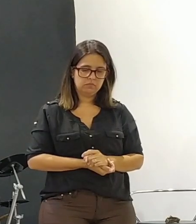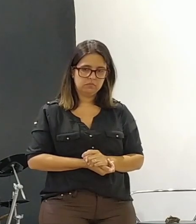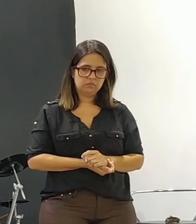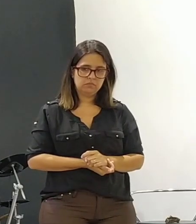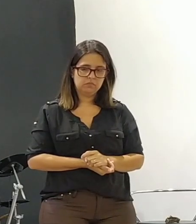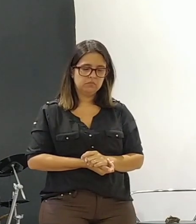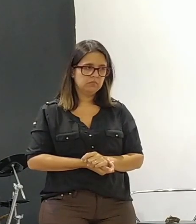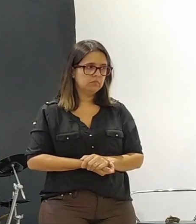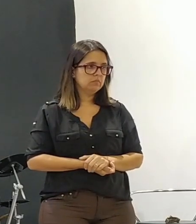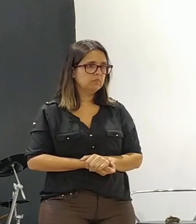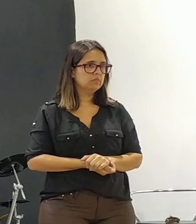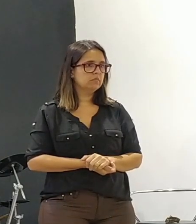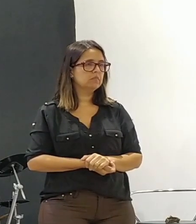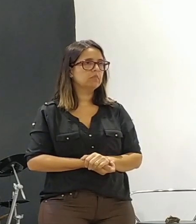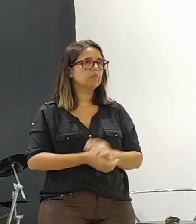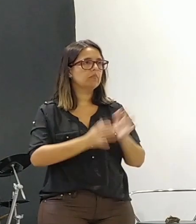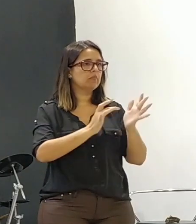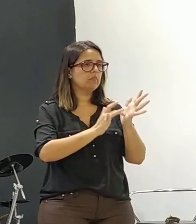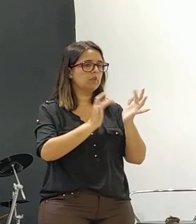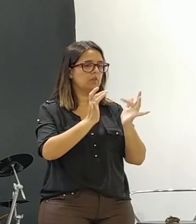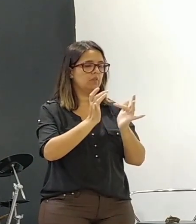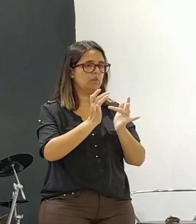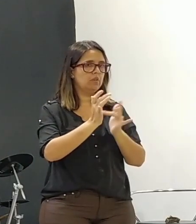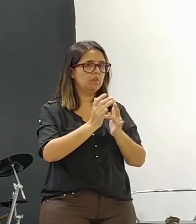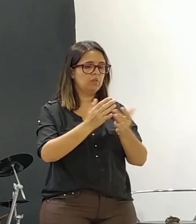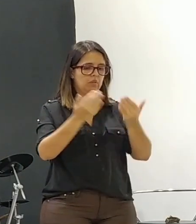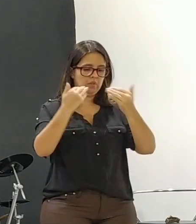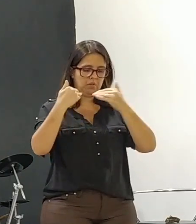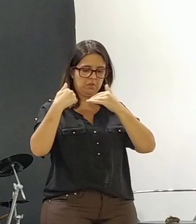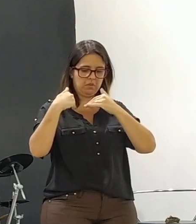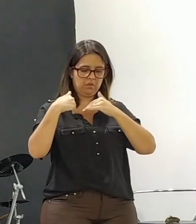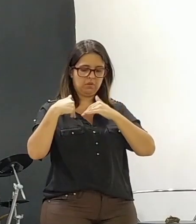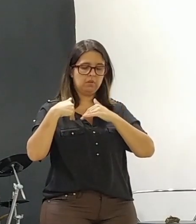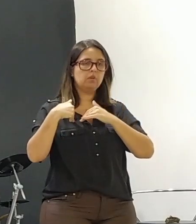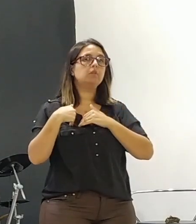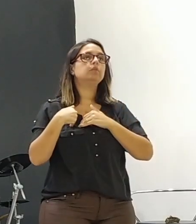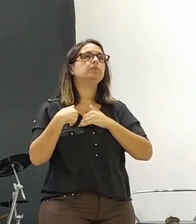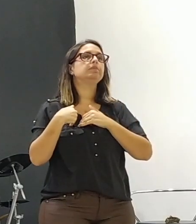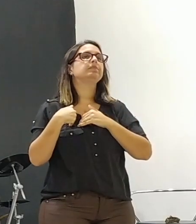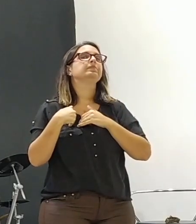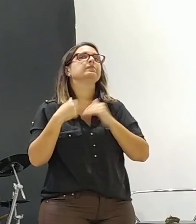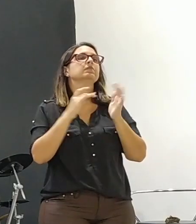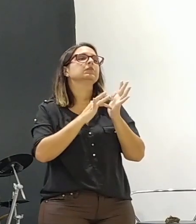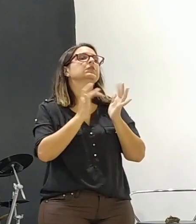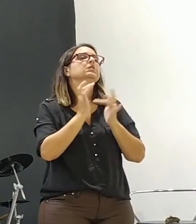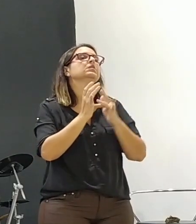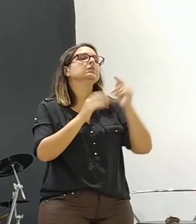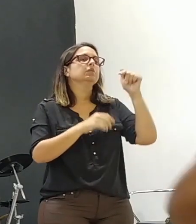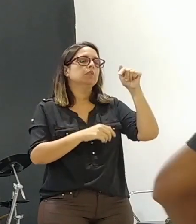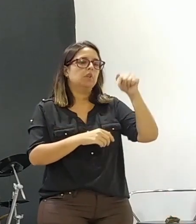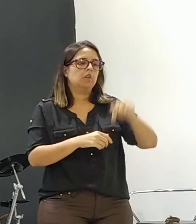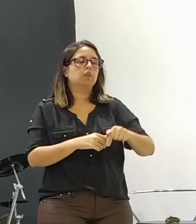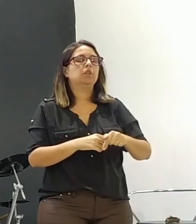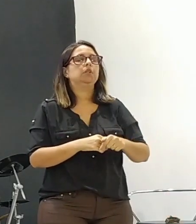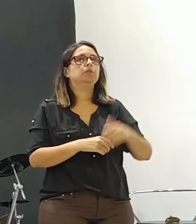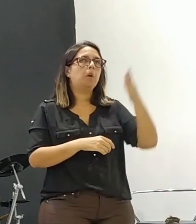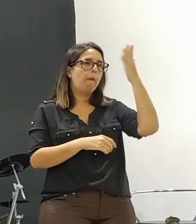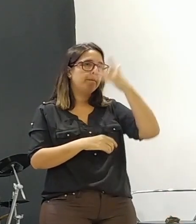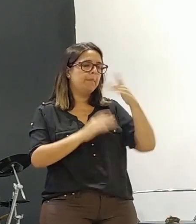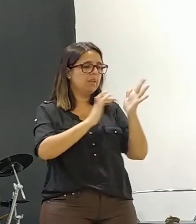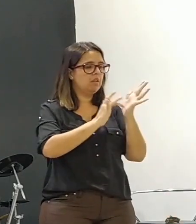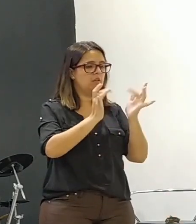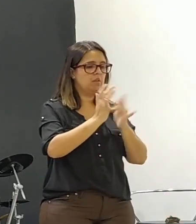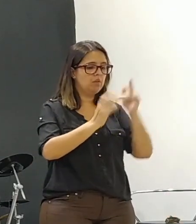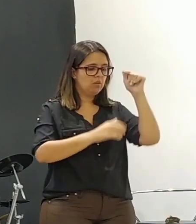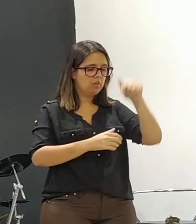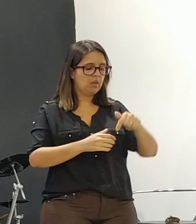o Cordeiro entrar nos nossos corações. O Cordeiro está sendo servido aqui nesta noite. Você precisa deixar ele